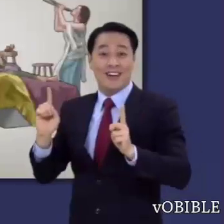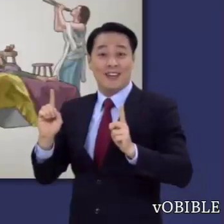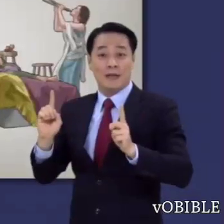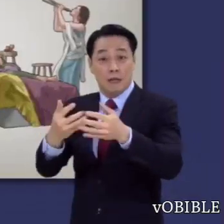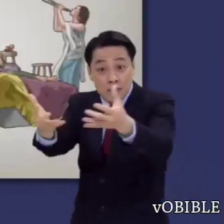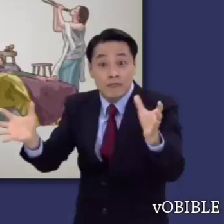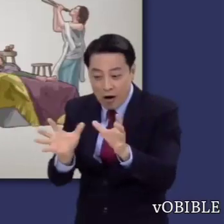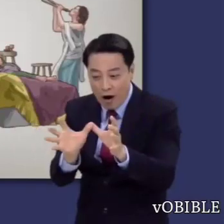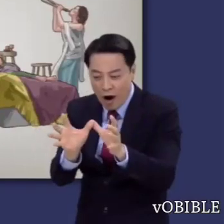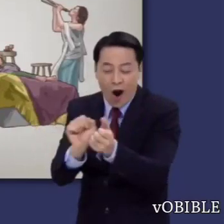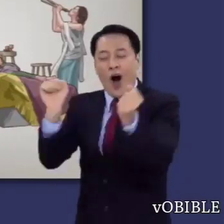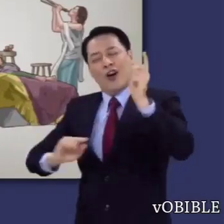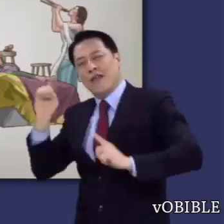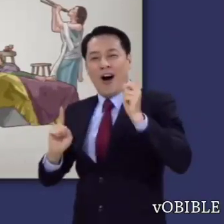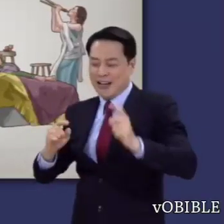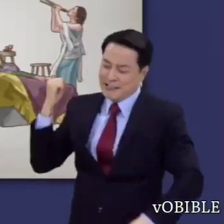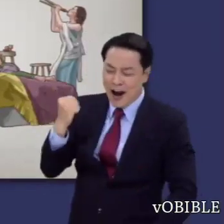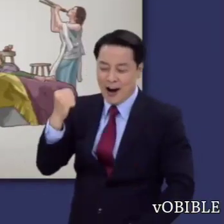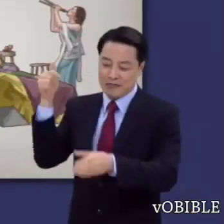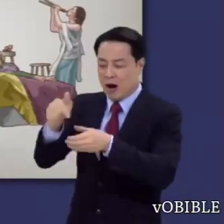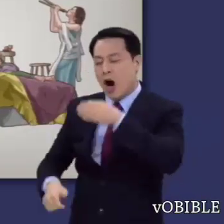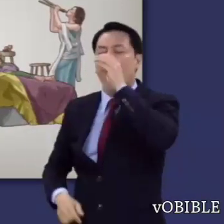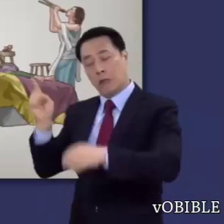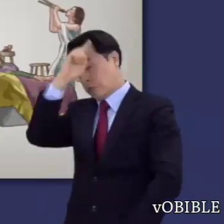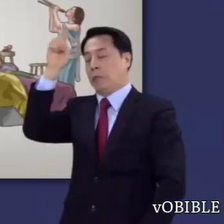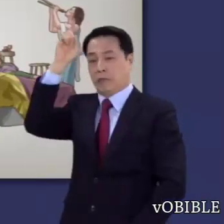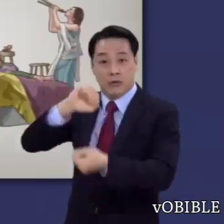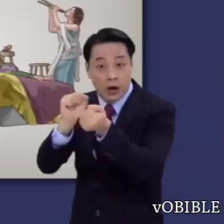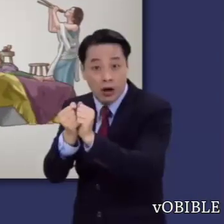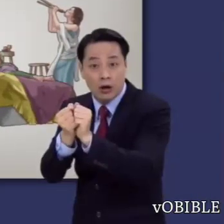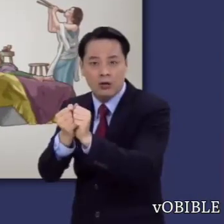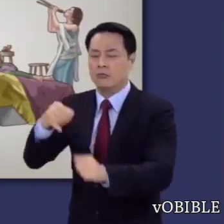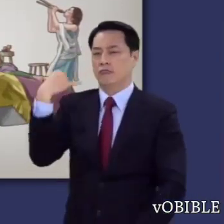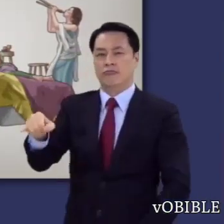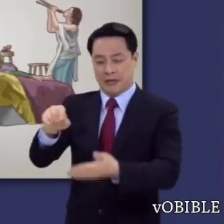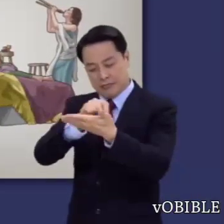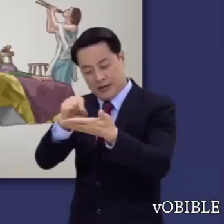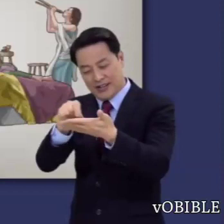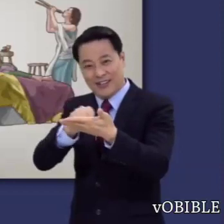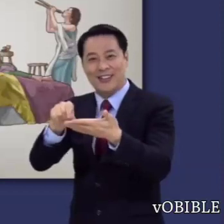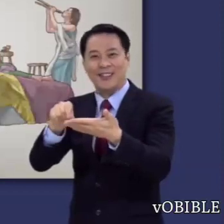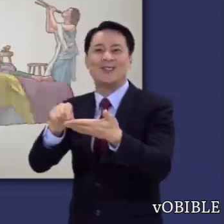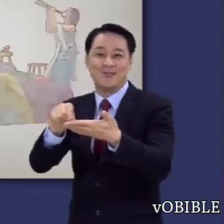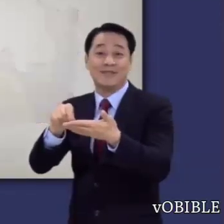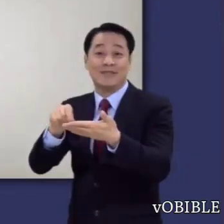不过，保罗警告基督徒不该用这样的自由作为借口，放纵自己的欲望。